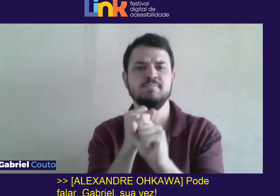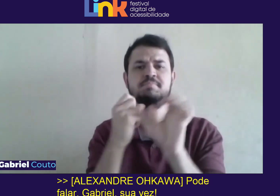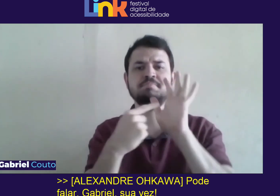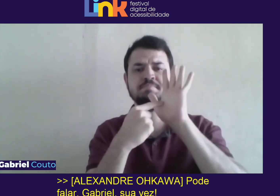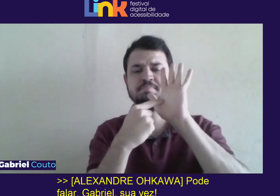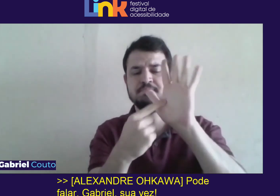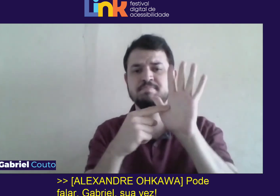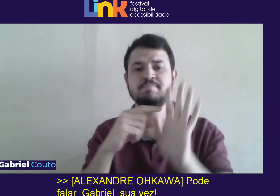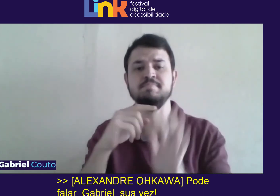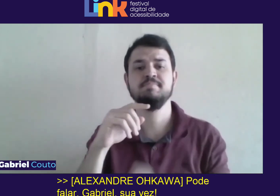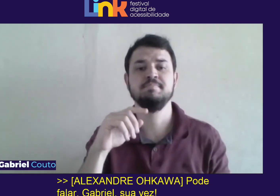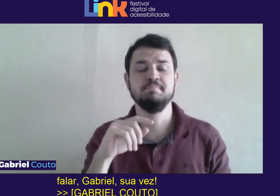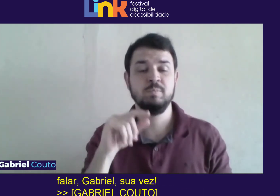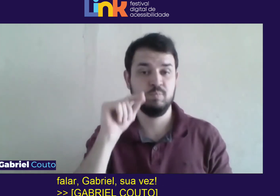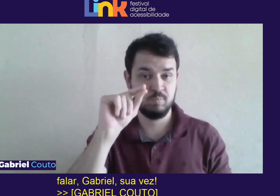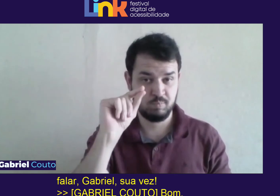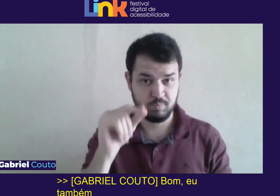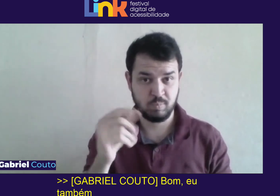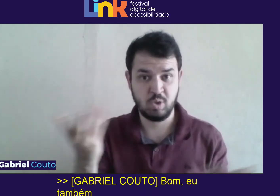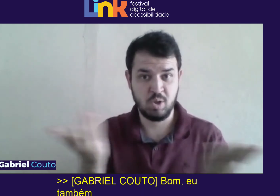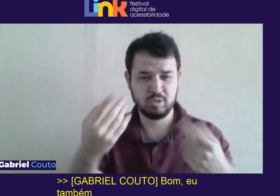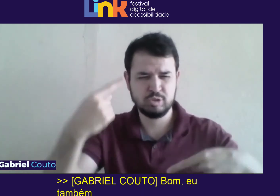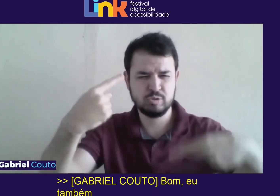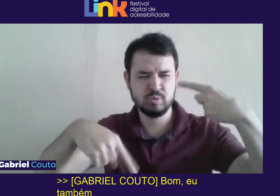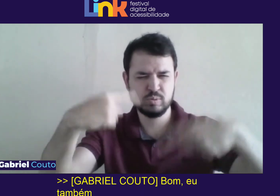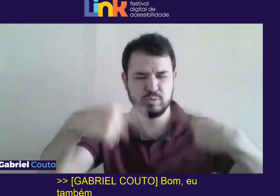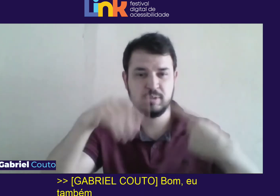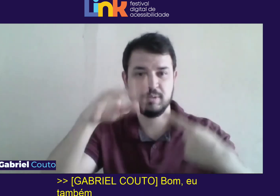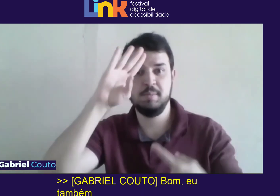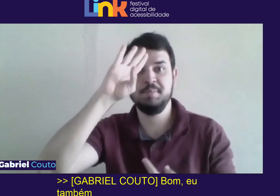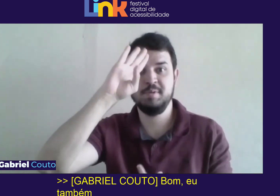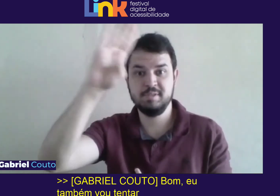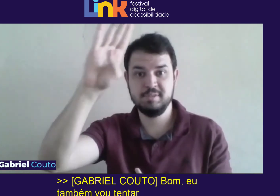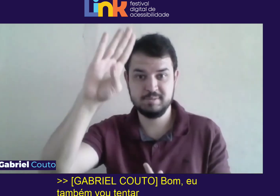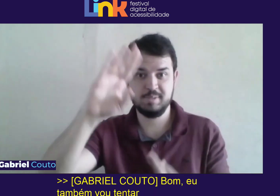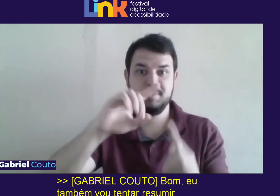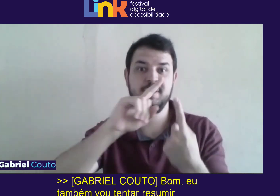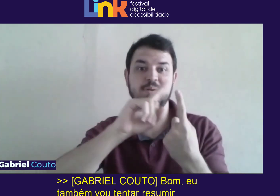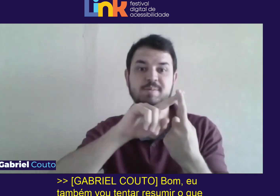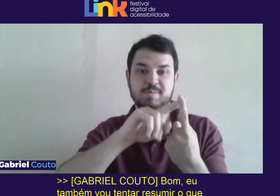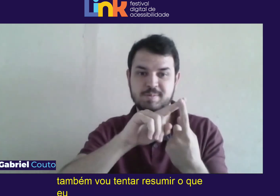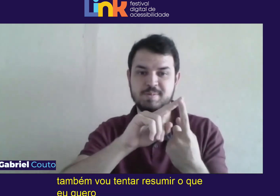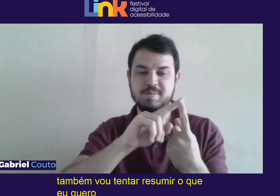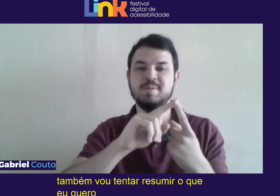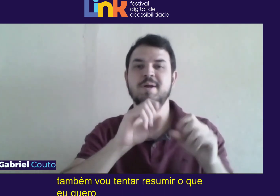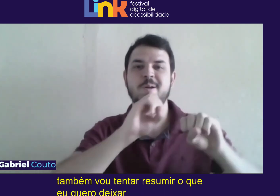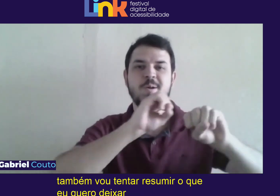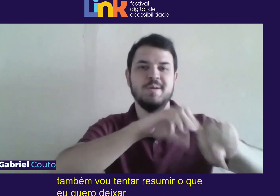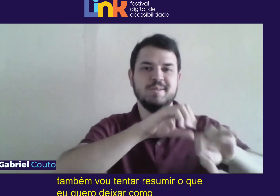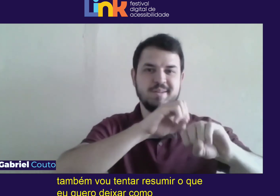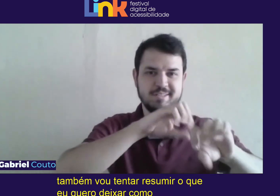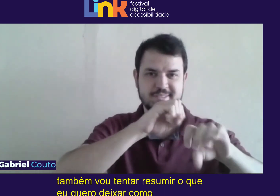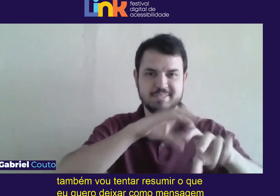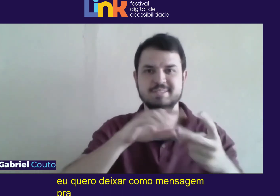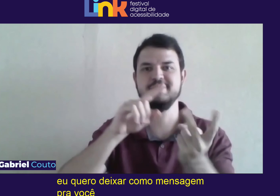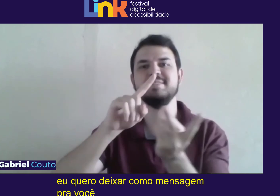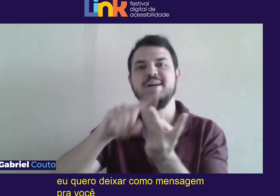Bom, eu também vou tentar resumir. O que eu quero deixar como mensagem para vocês é que, tanto